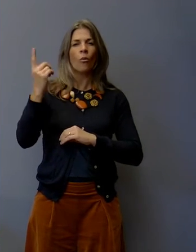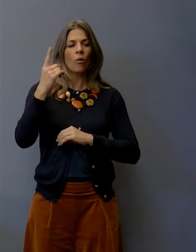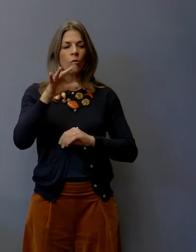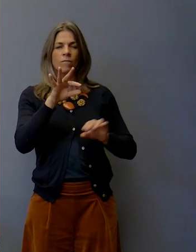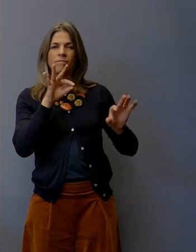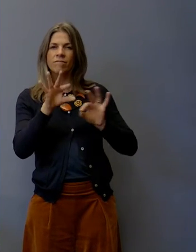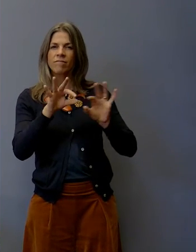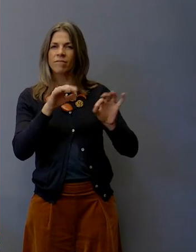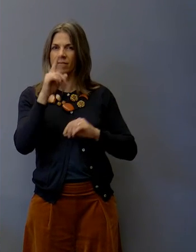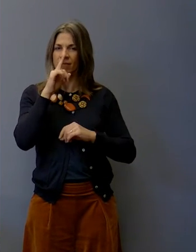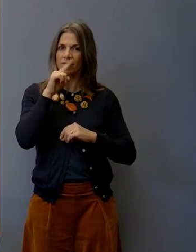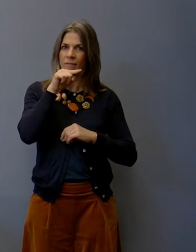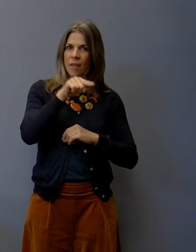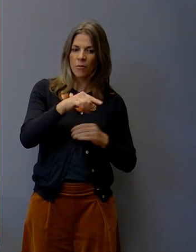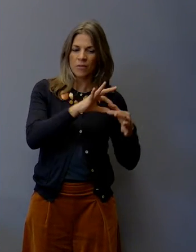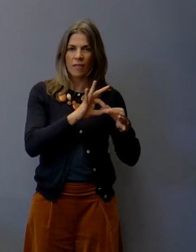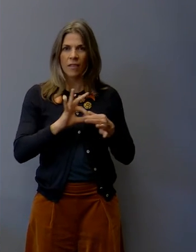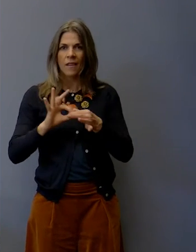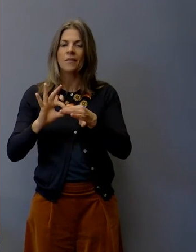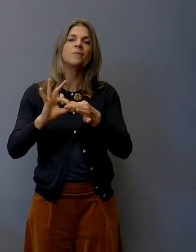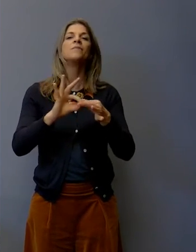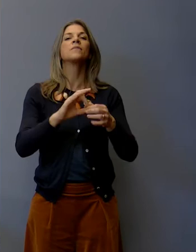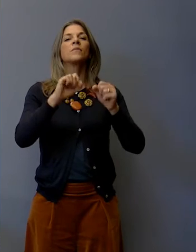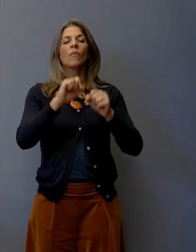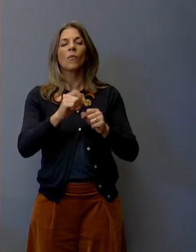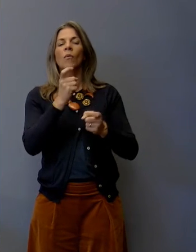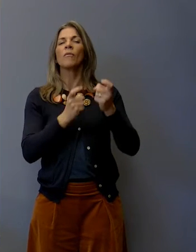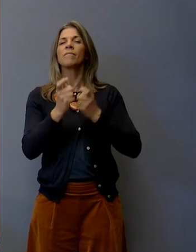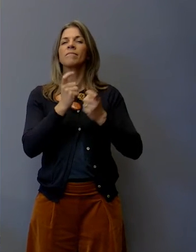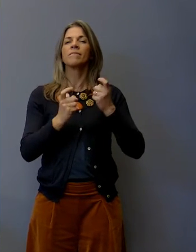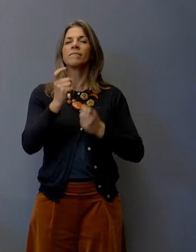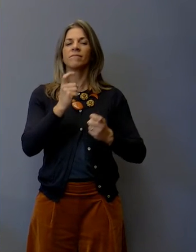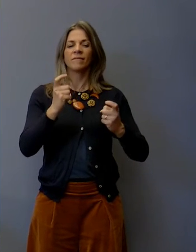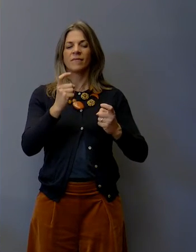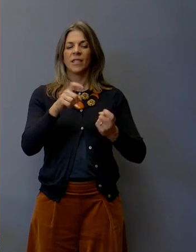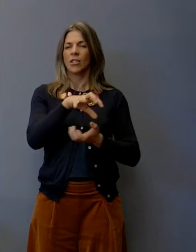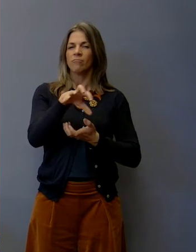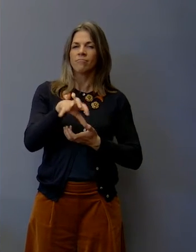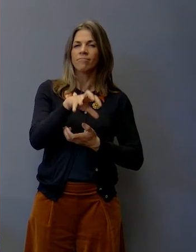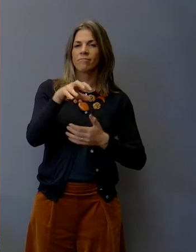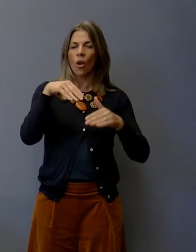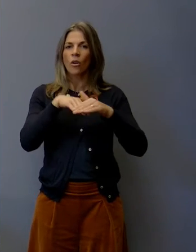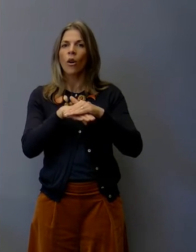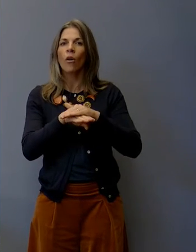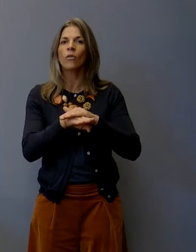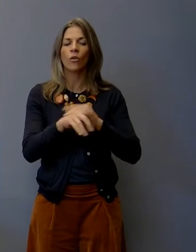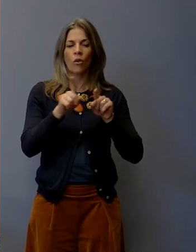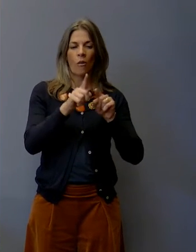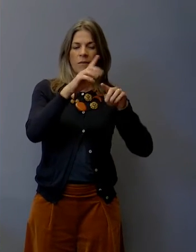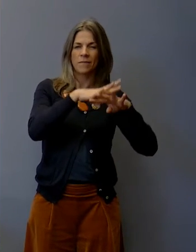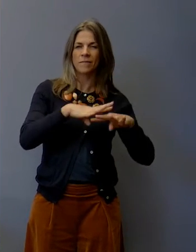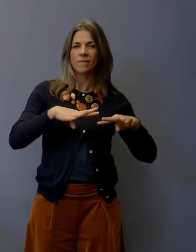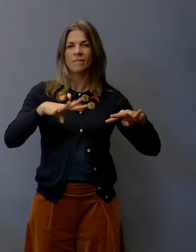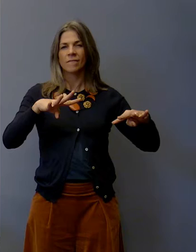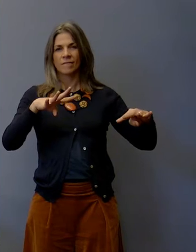e sicuri quando ad equilibri sottostanti e generino tessiture funzionali a precisi